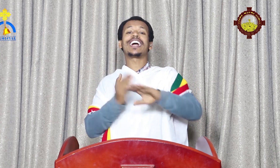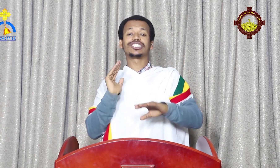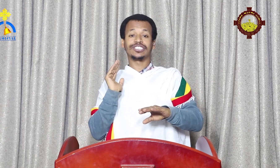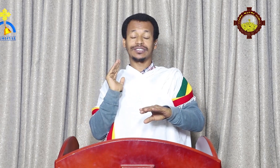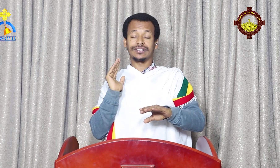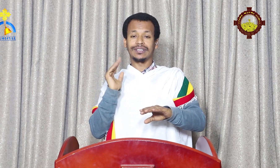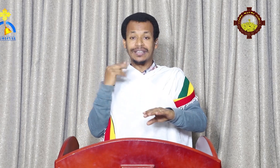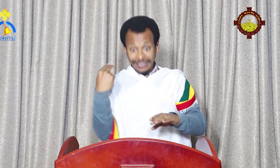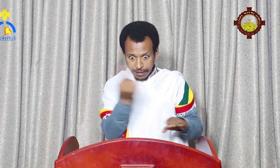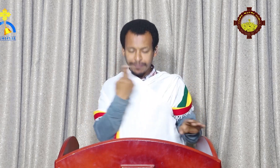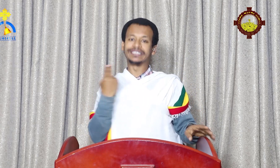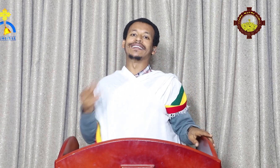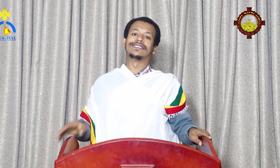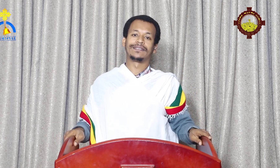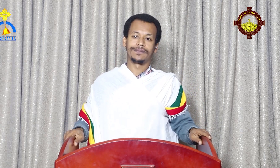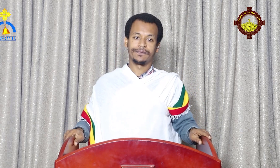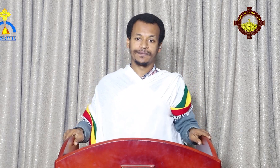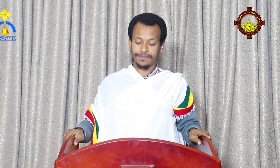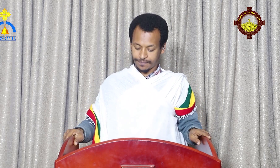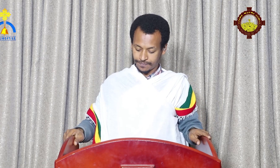አማላጭ እንጠቀምበታለን